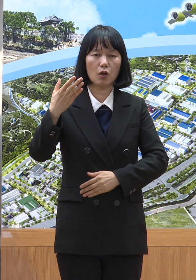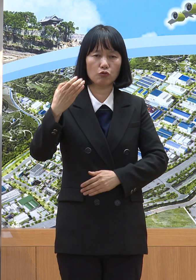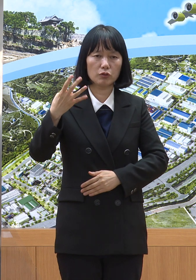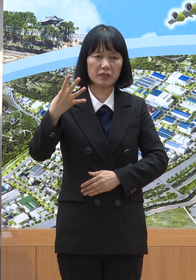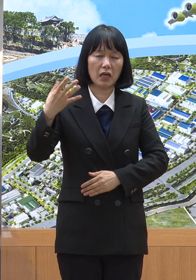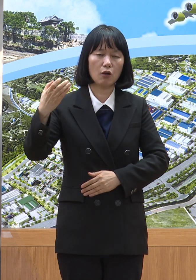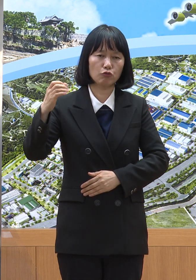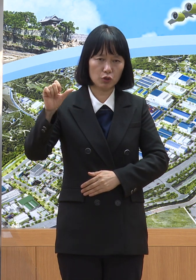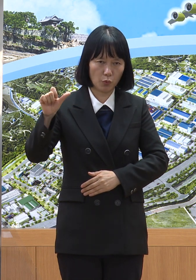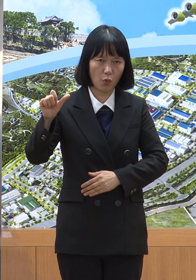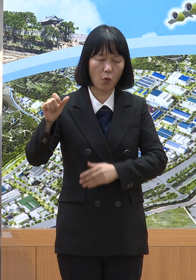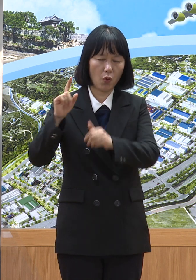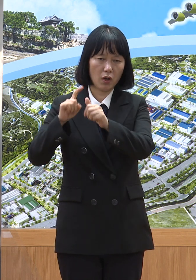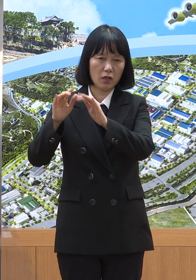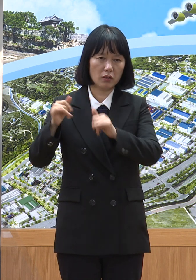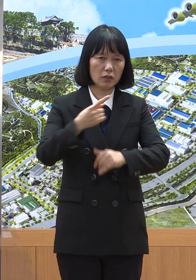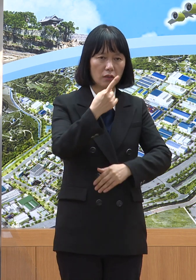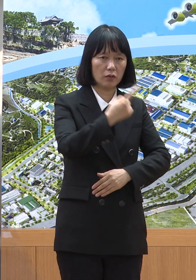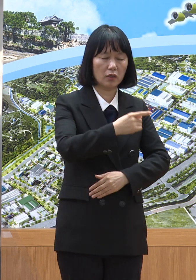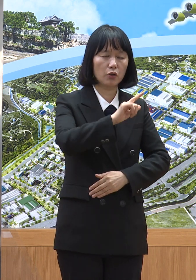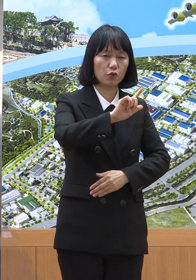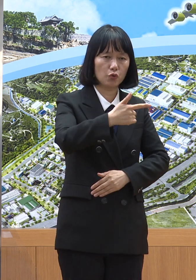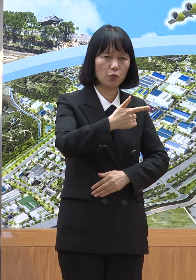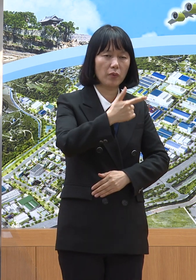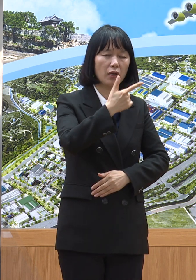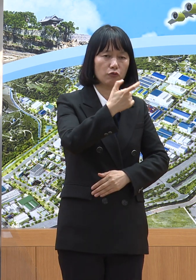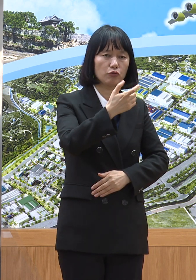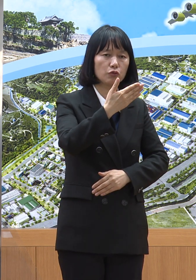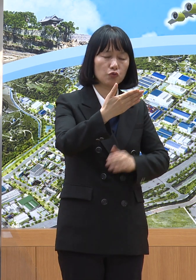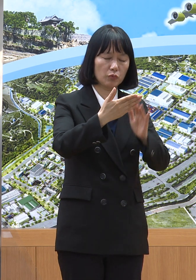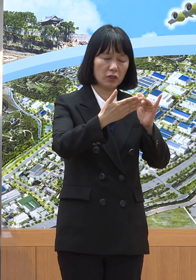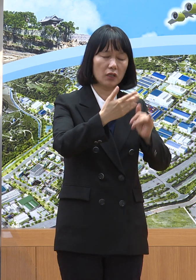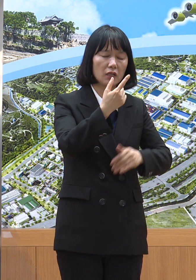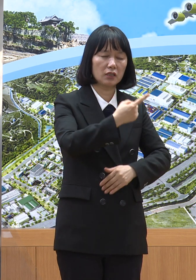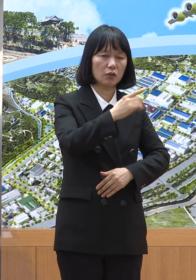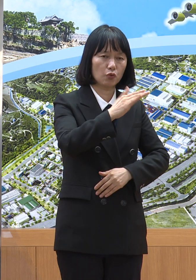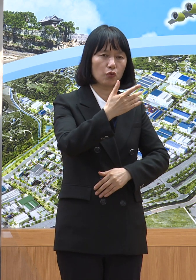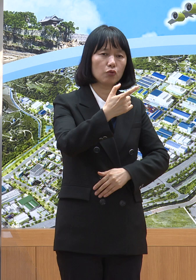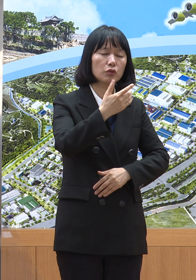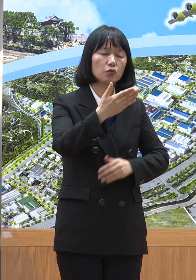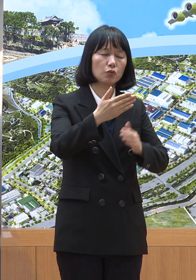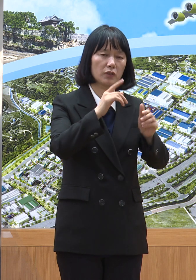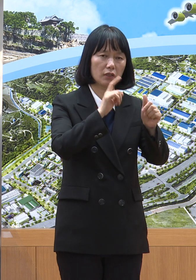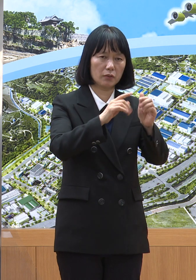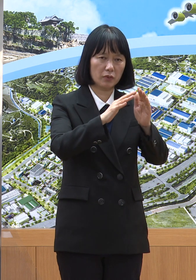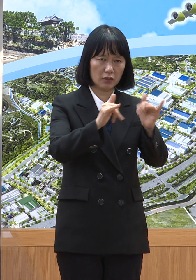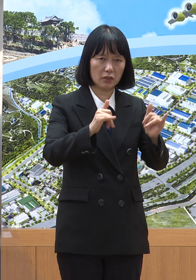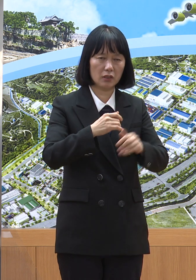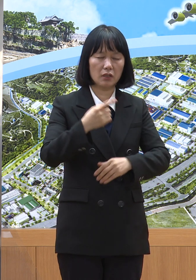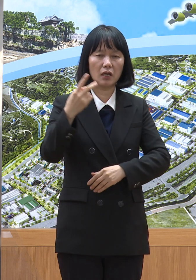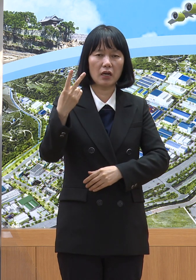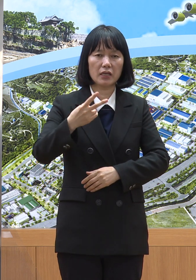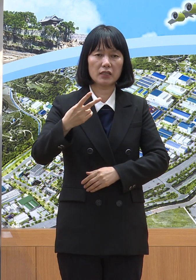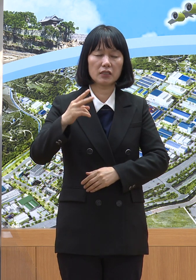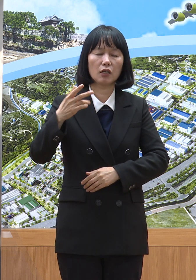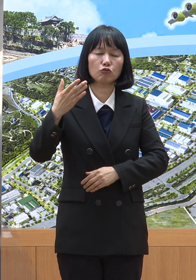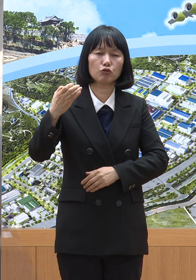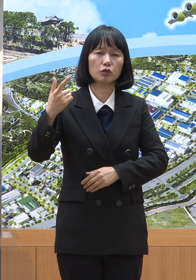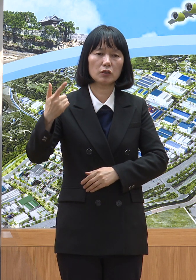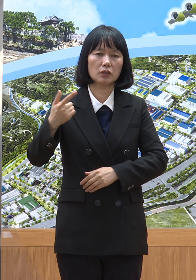95번 확진자는 1969번의 가족이며 진주 2096번